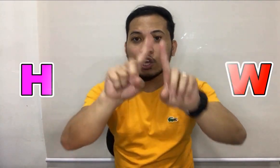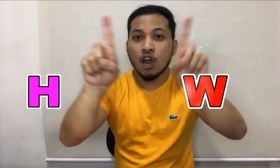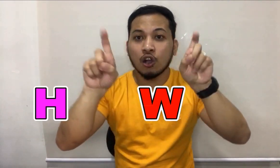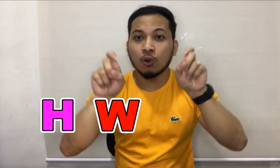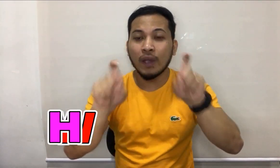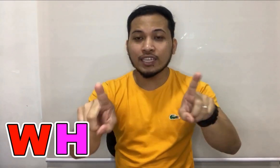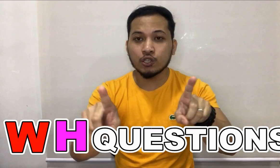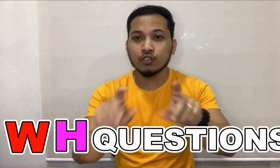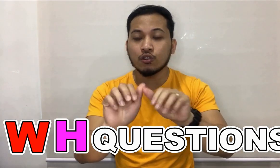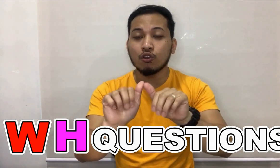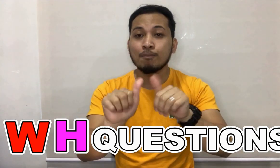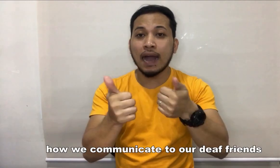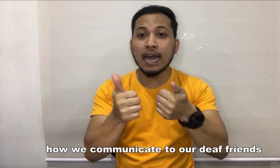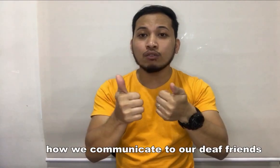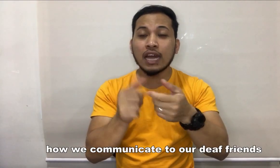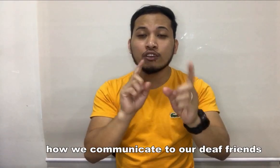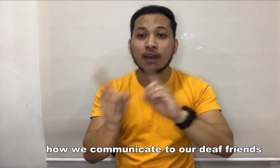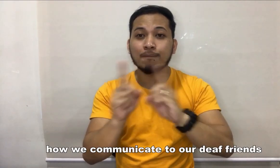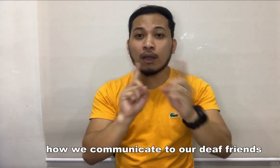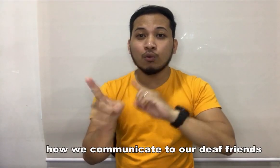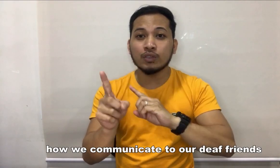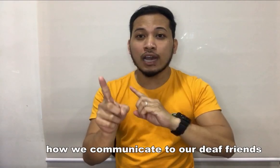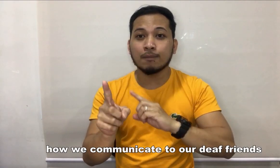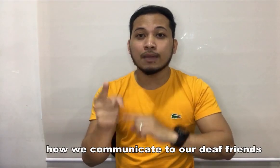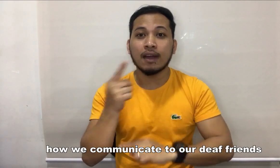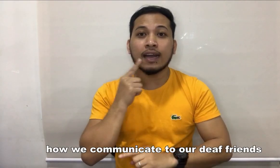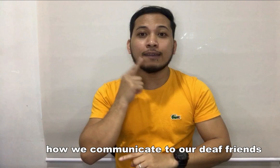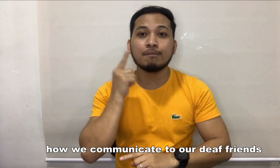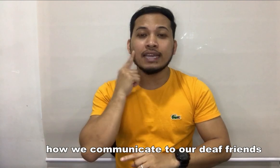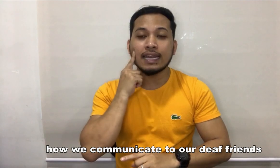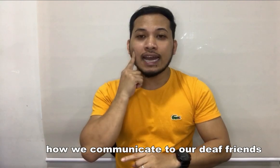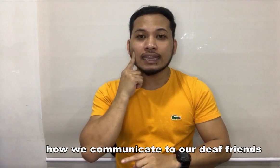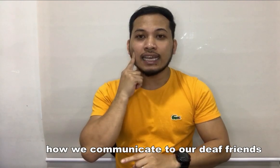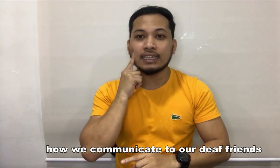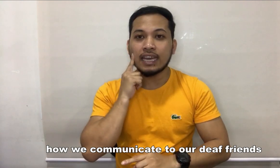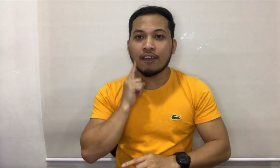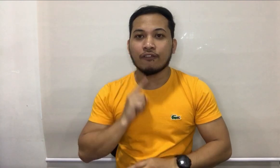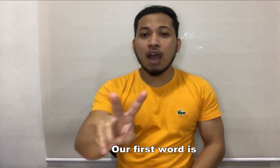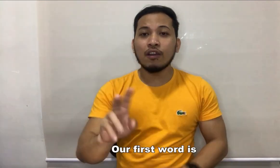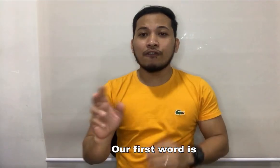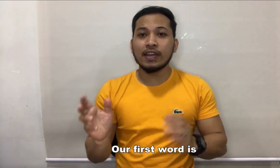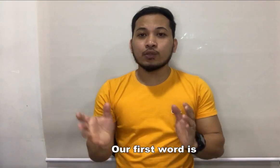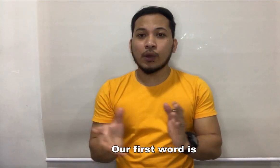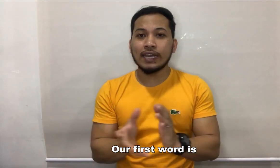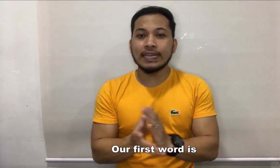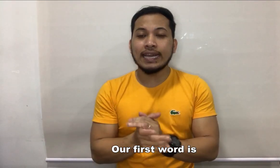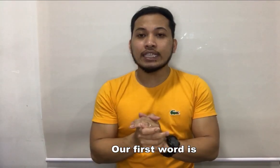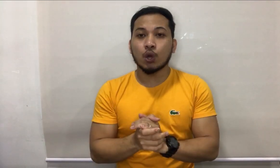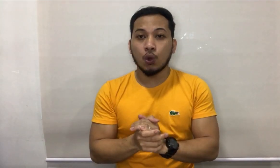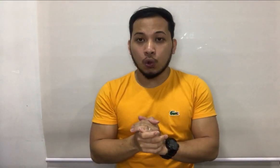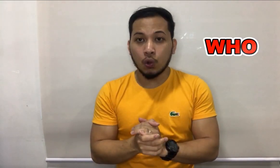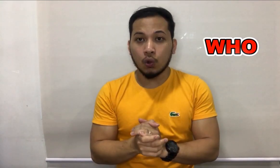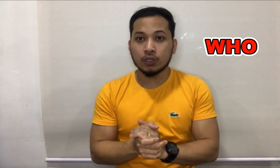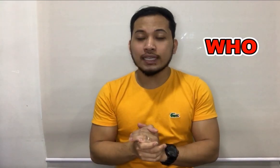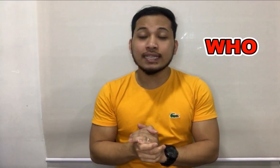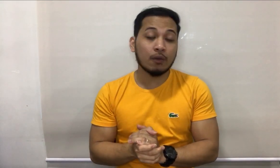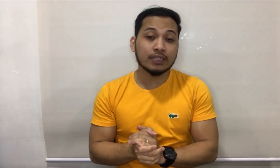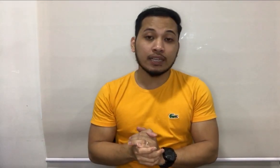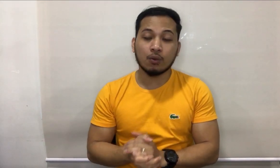WH questions o kung paano tayo makipag-usap sa mga kaibigan nating deaf. Our first word is who. This is how we sign the